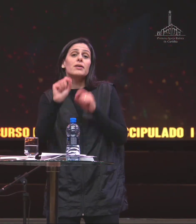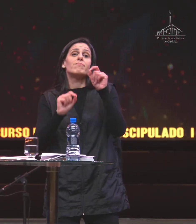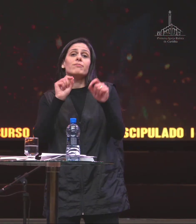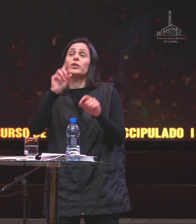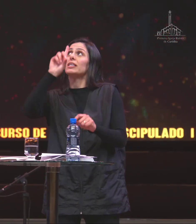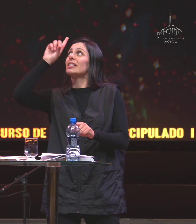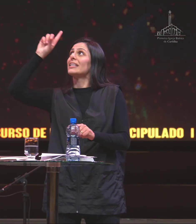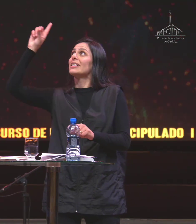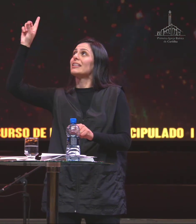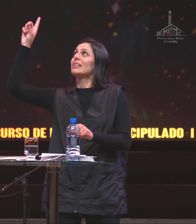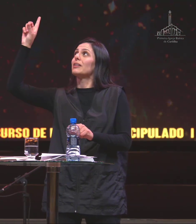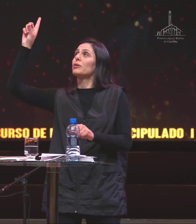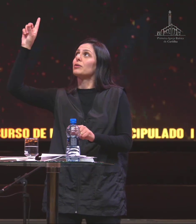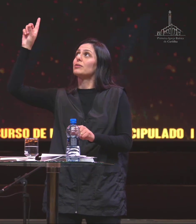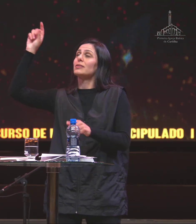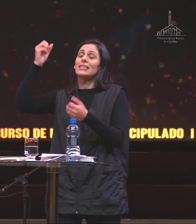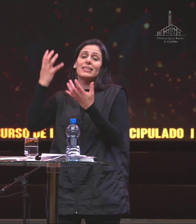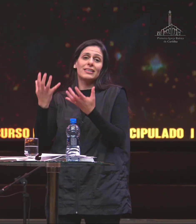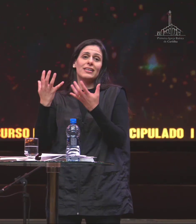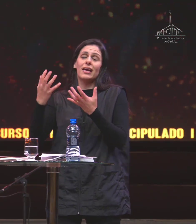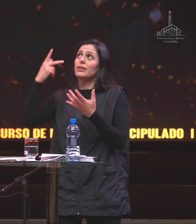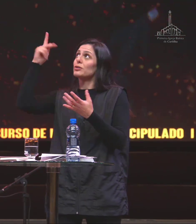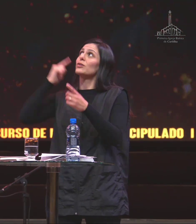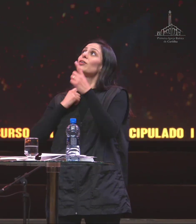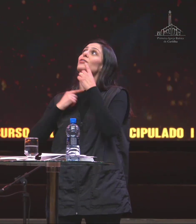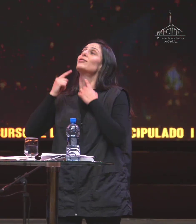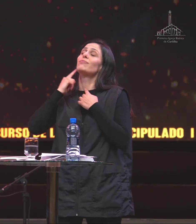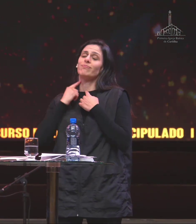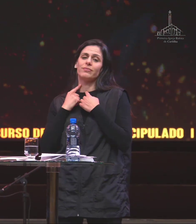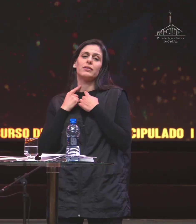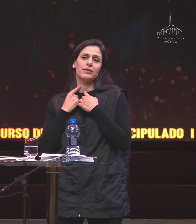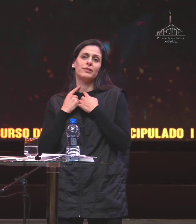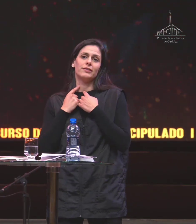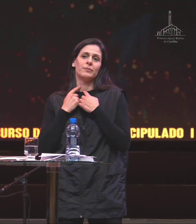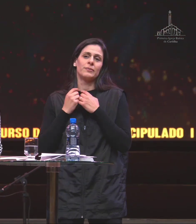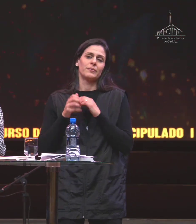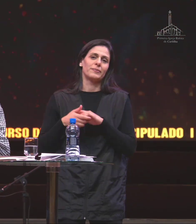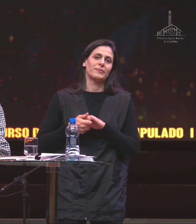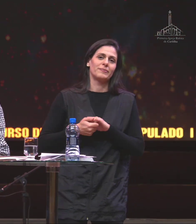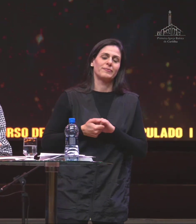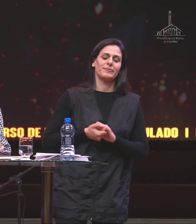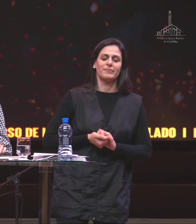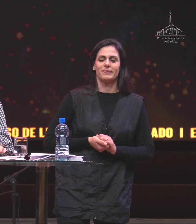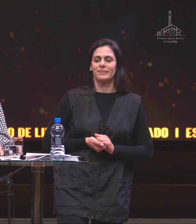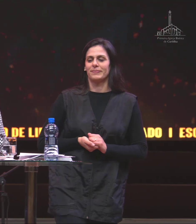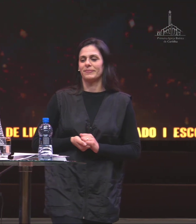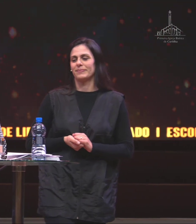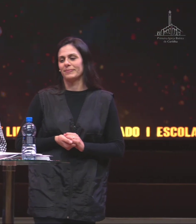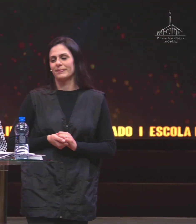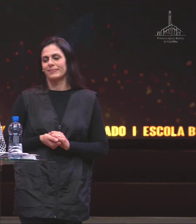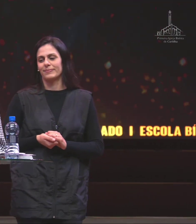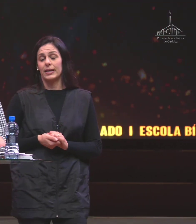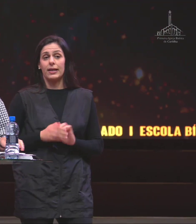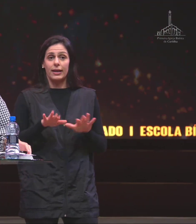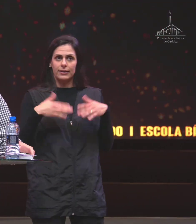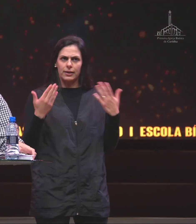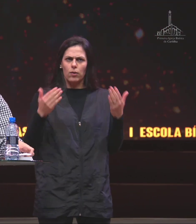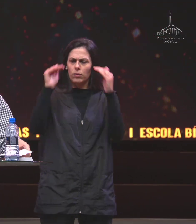faz. Então, Deus há de fazer um milagre, né, gente? É assim que a gente caminha pela fé. Jeremias,